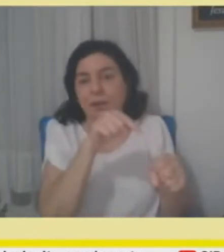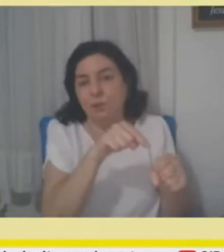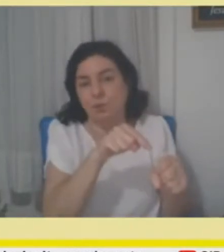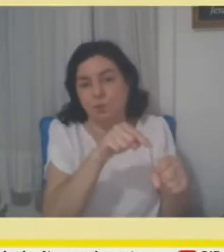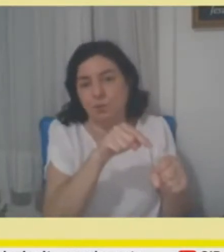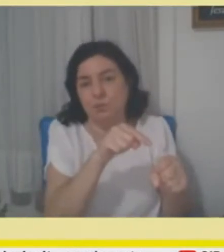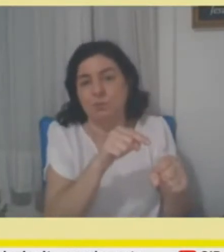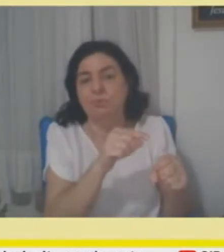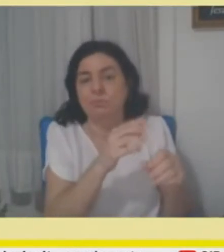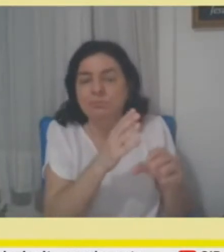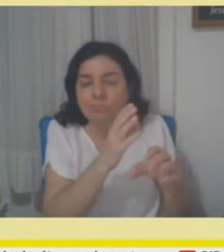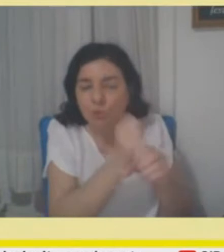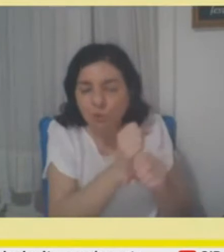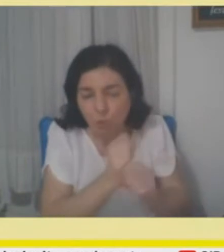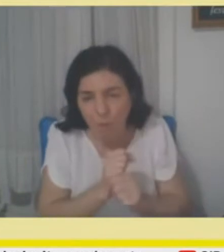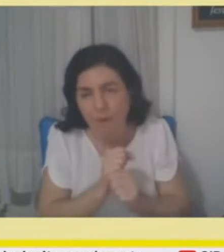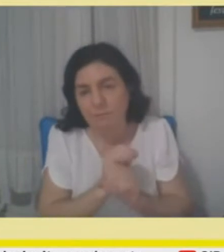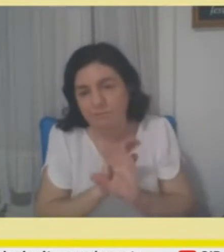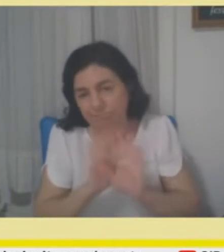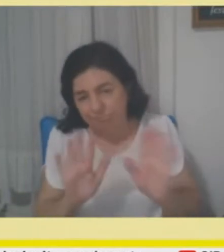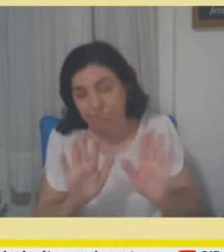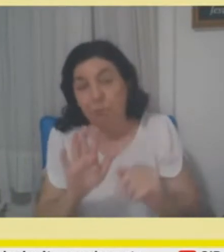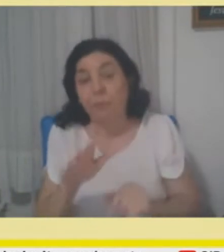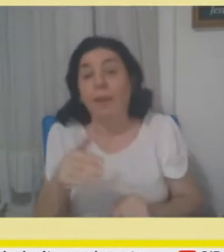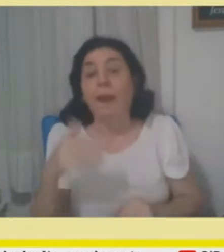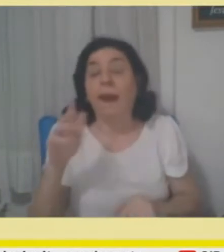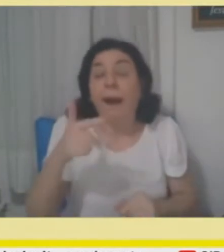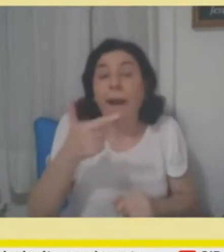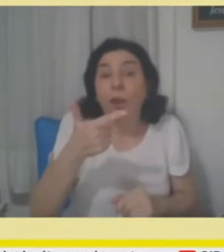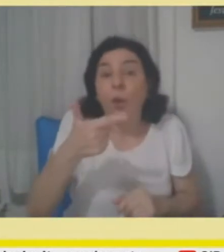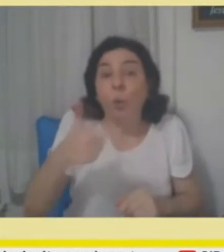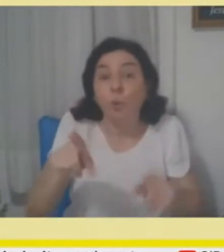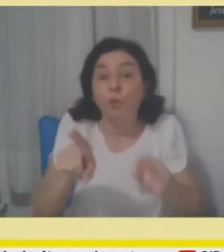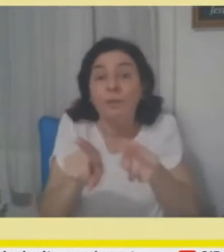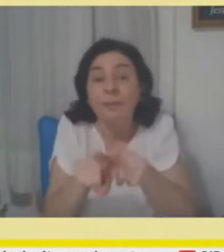Então é o mais. É o sinal da operação.